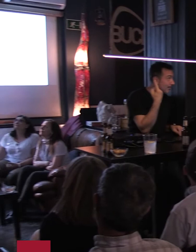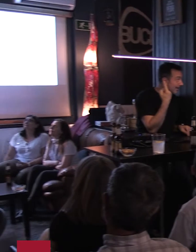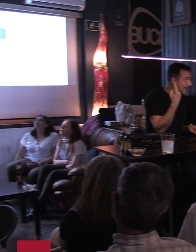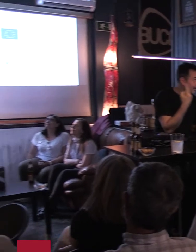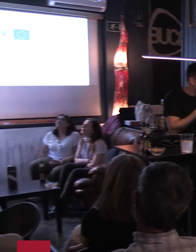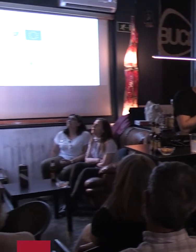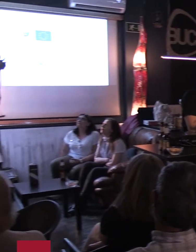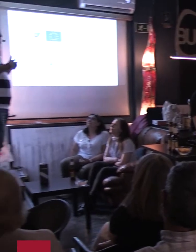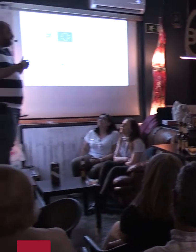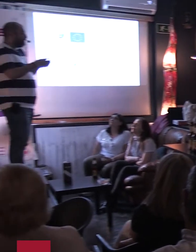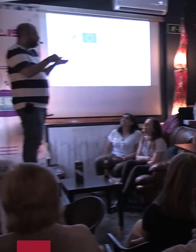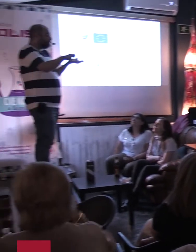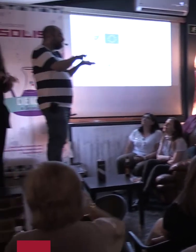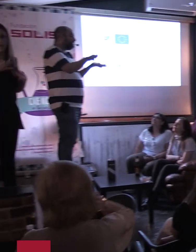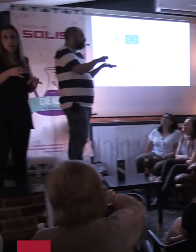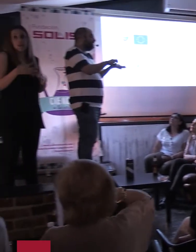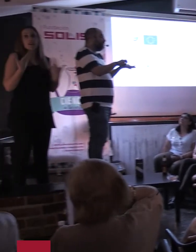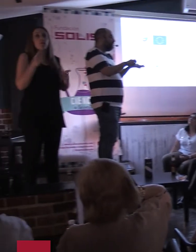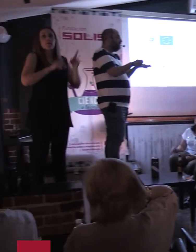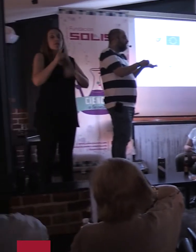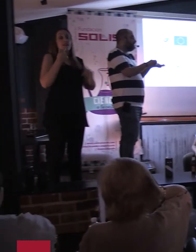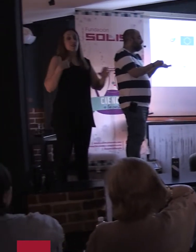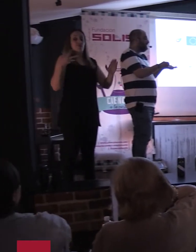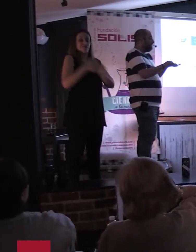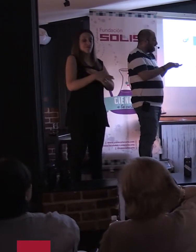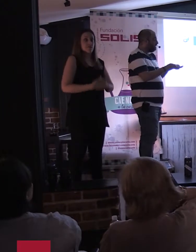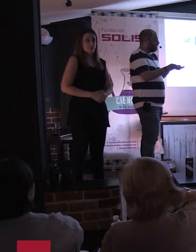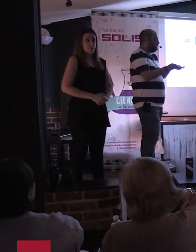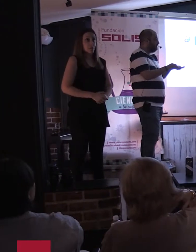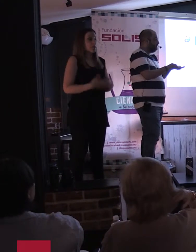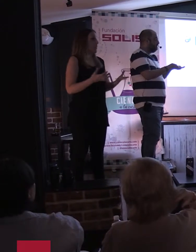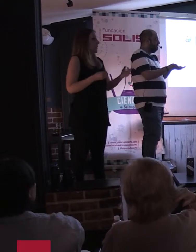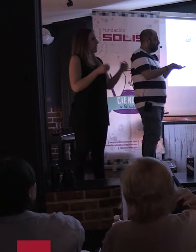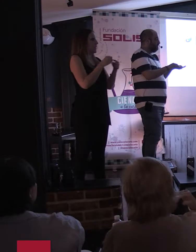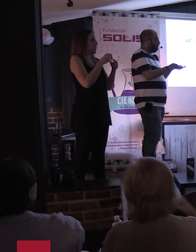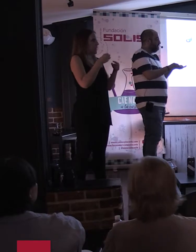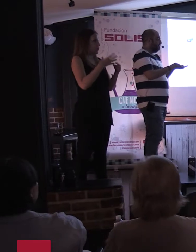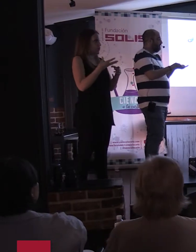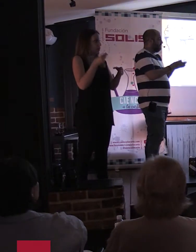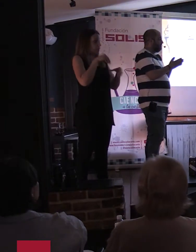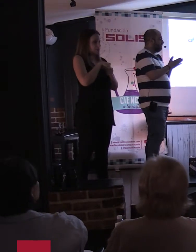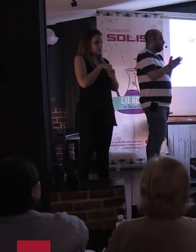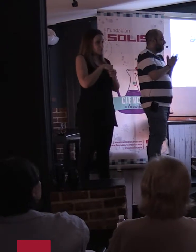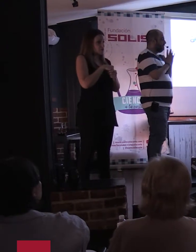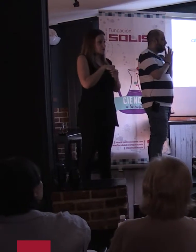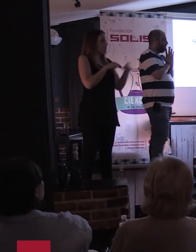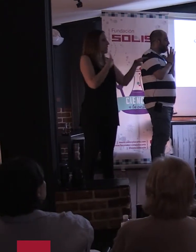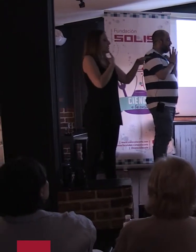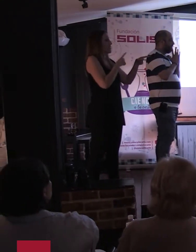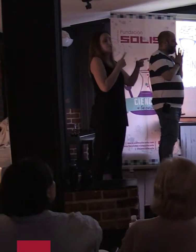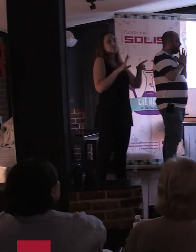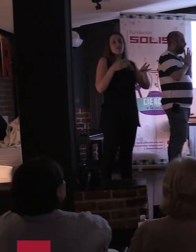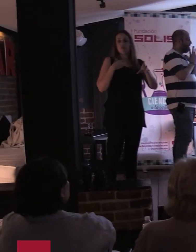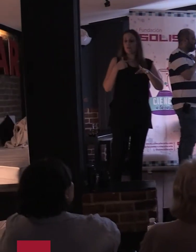el problema es que lo hemos cortado. O sea, lo que nosotros le metemos a la neurona es la señal que debería recibir. Pero me refiero a distancia, como que ya